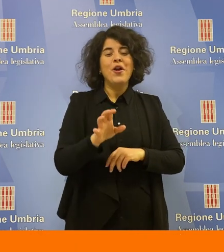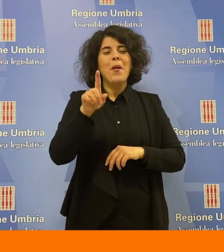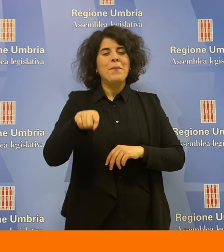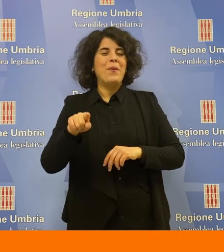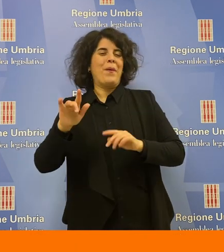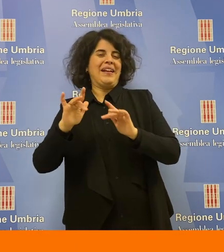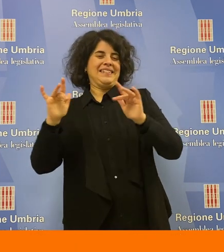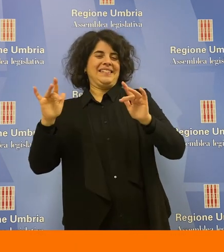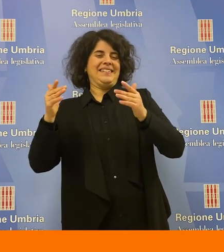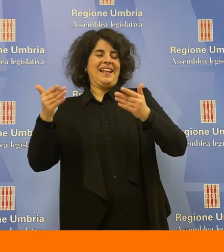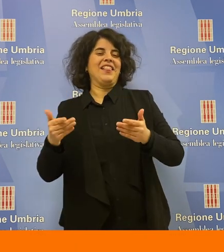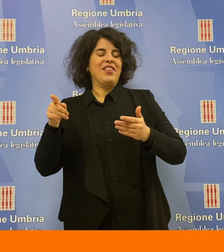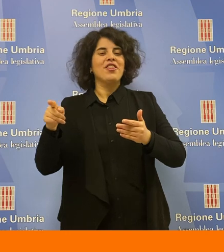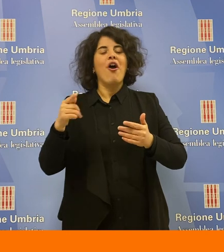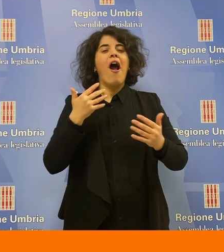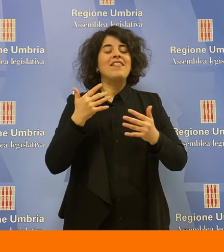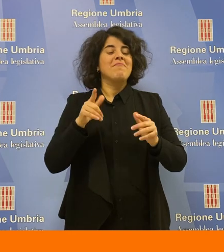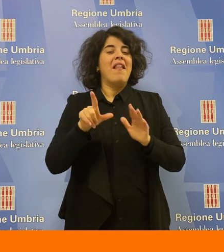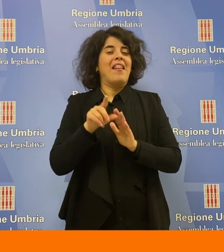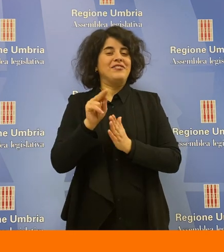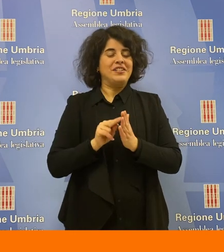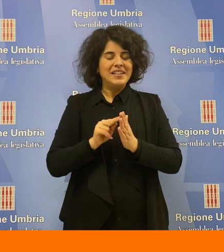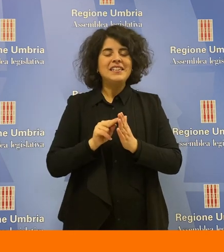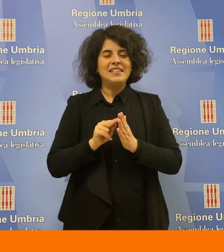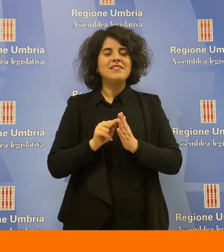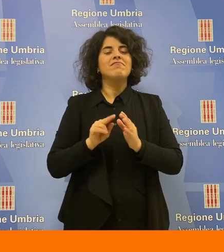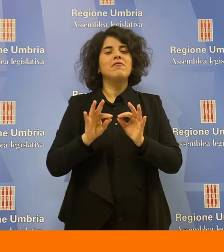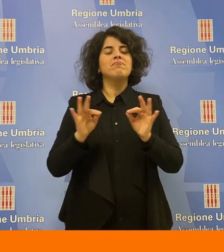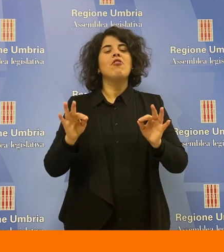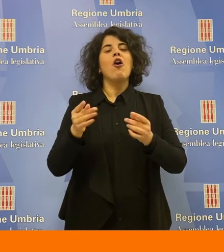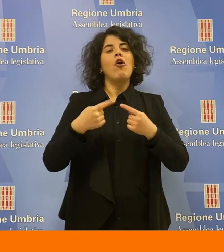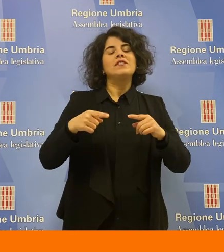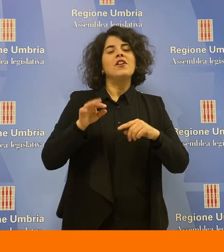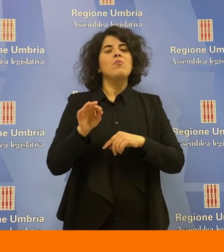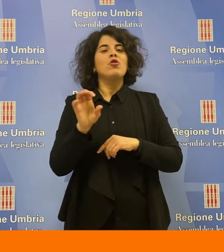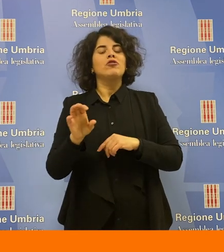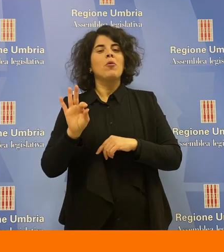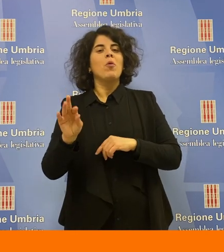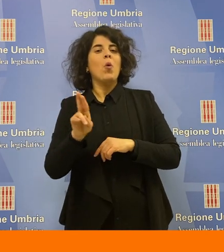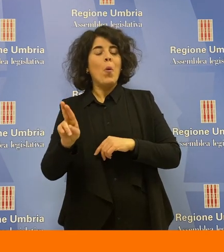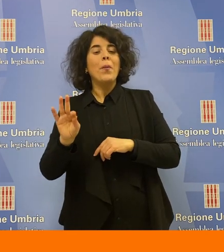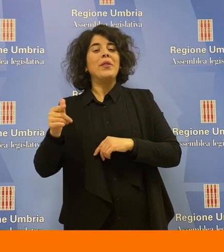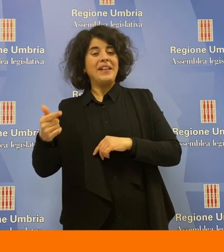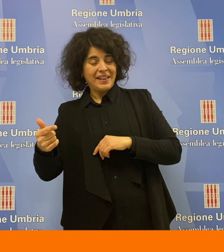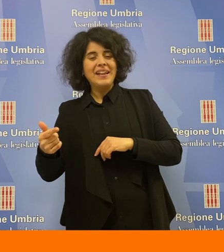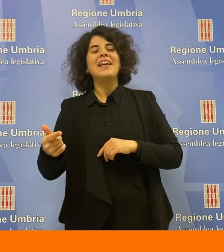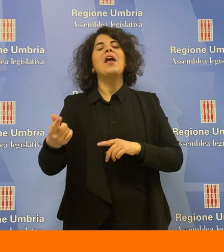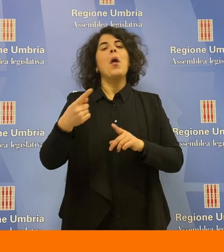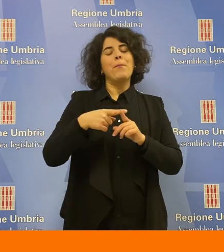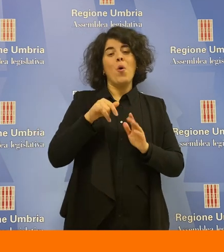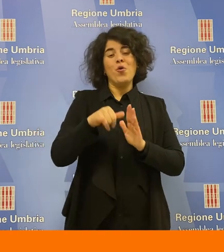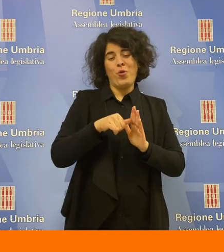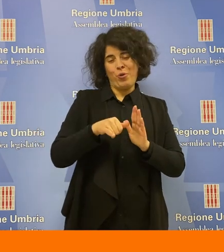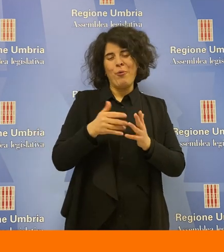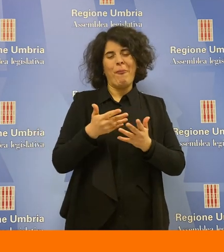rete sul sito dell'Assemblea legislativa consiglio.regione.umbria.it e naturalmente anche su YouTube.